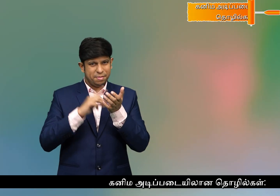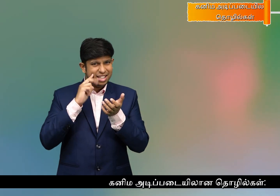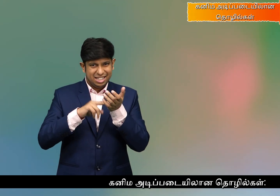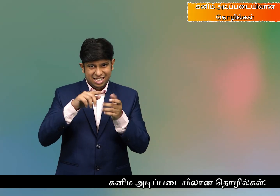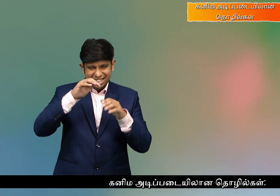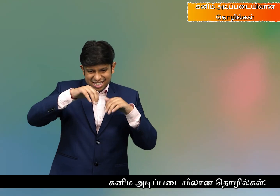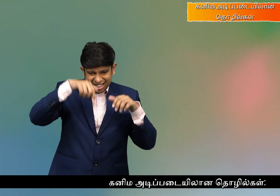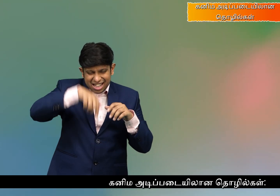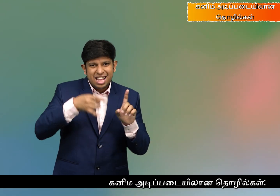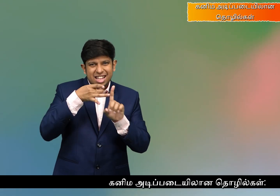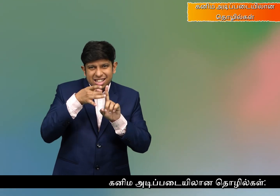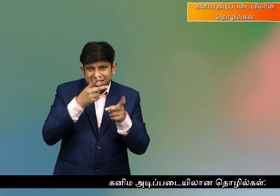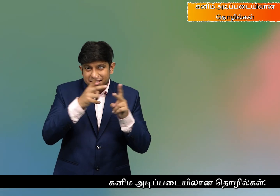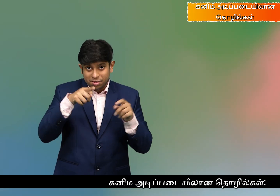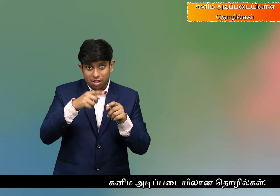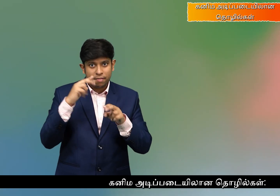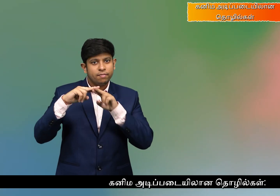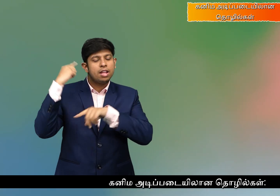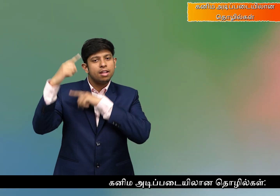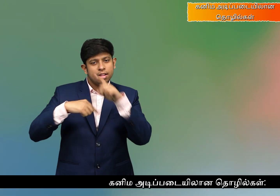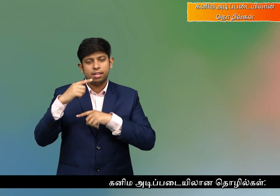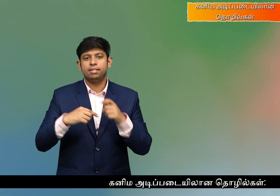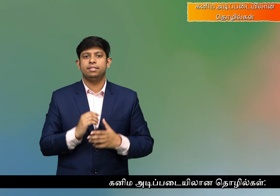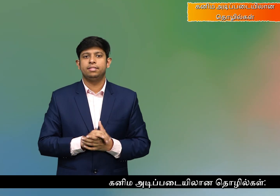கனிம அடிப்படையிலான தொழில்கள்.